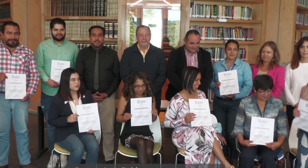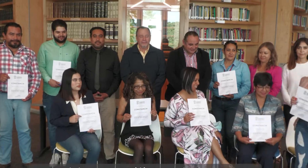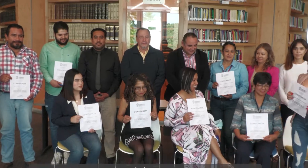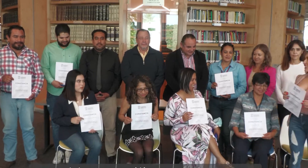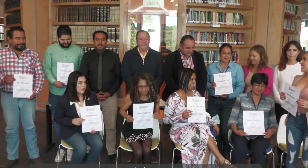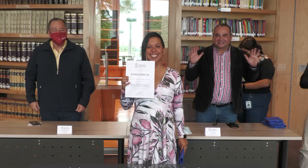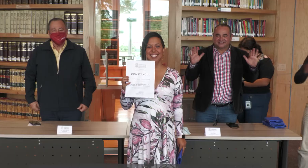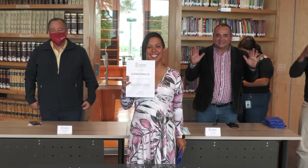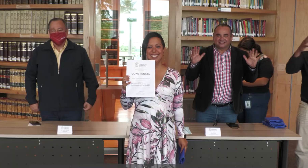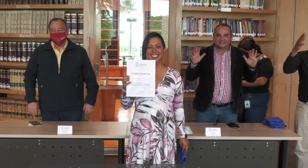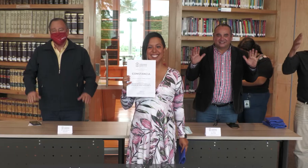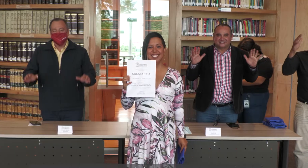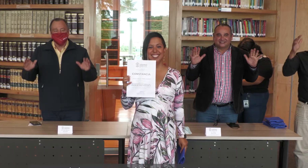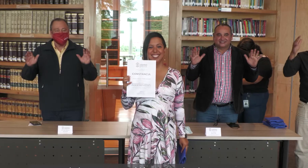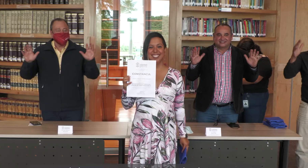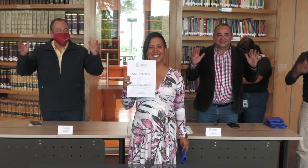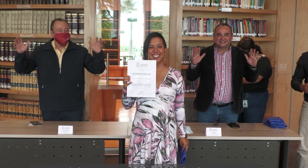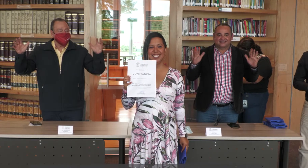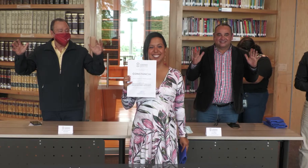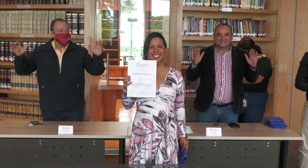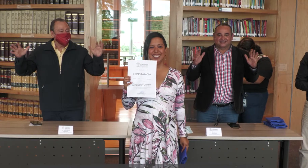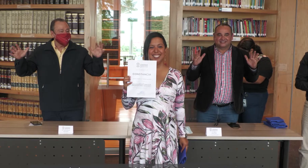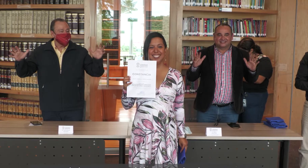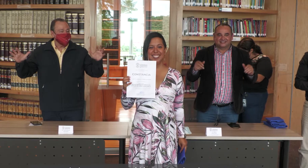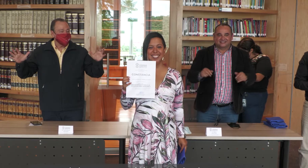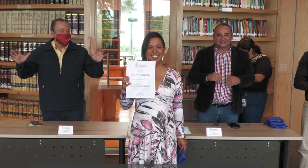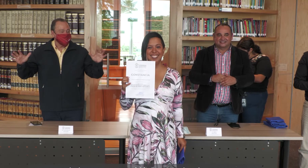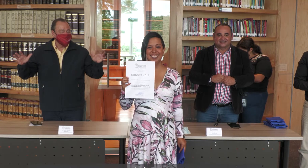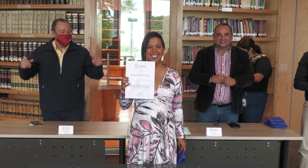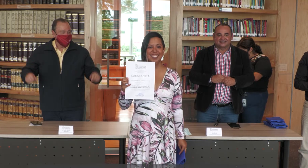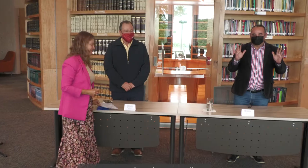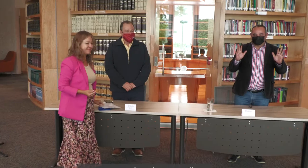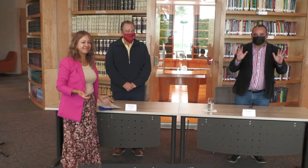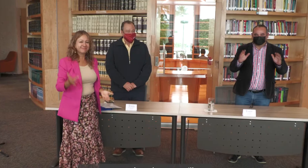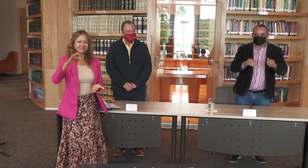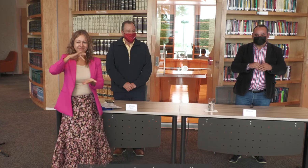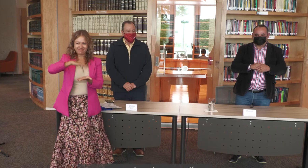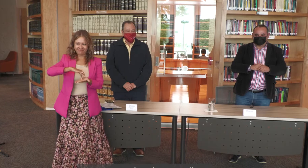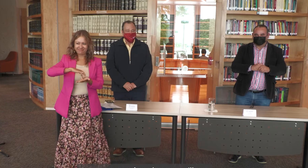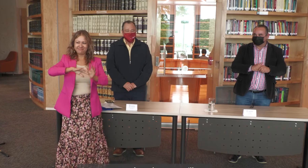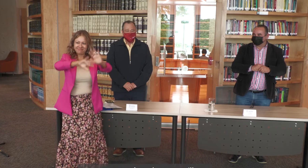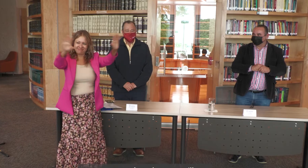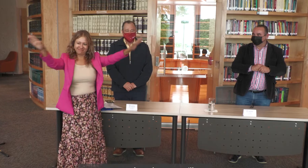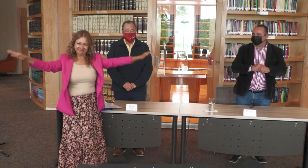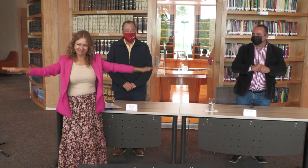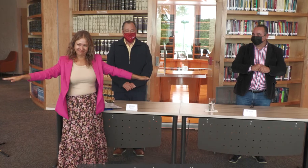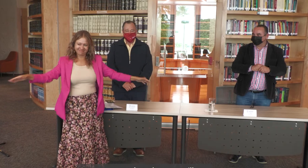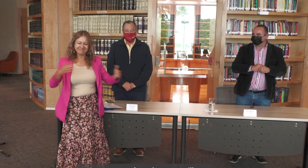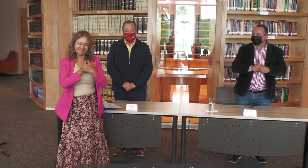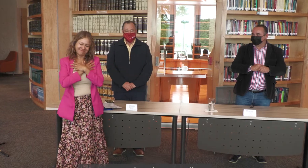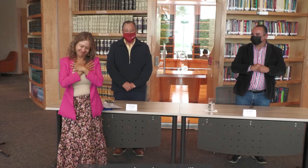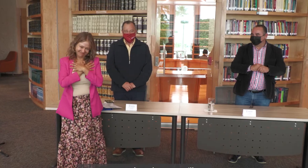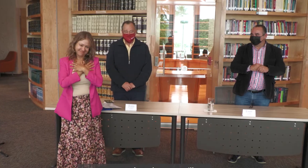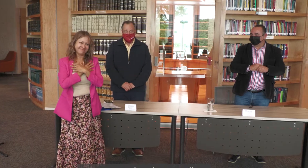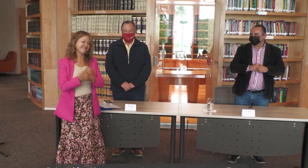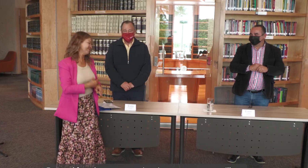sus conocimientos pero también su experiencia como persona y este y para mí es algo maravilloso para